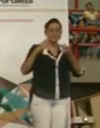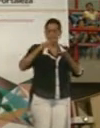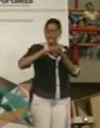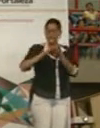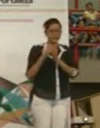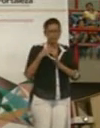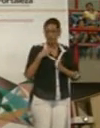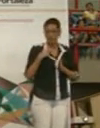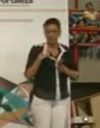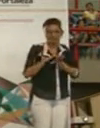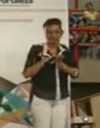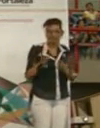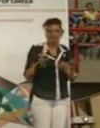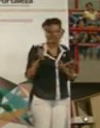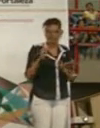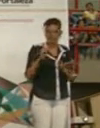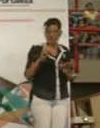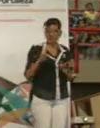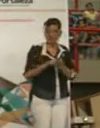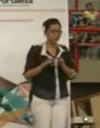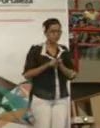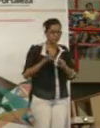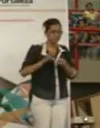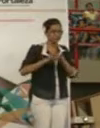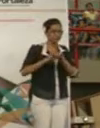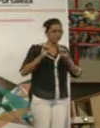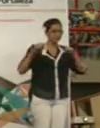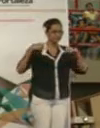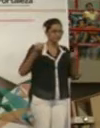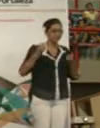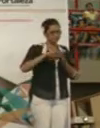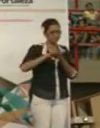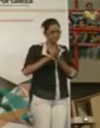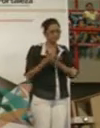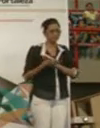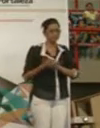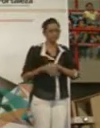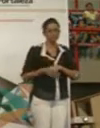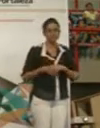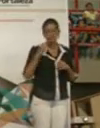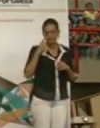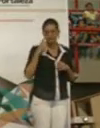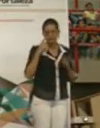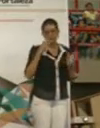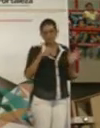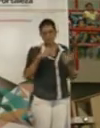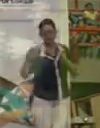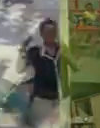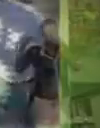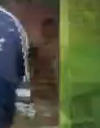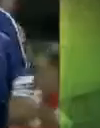racismo. Tá? E esse vídeo, então, fala um pouquinho sobre isso, do racismo na Europa e no Brasil também.